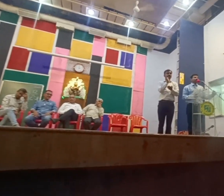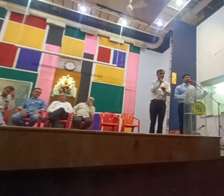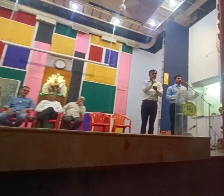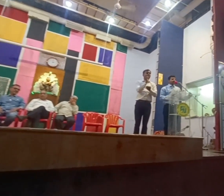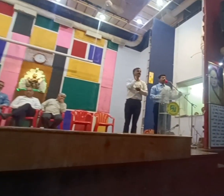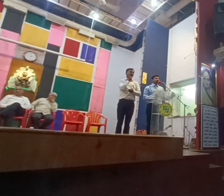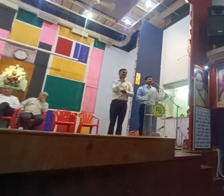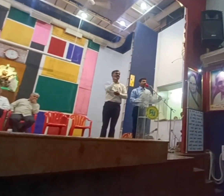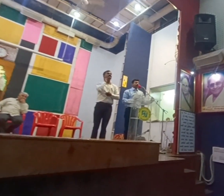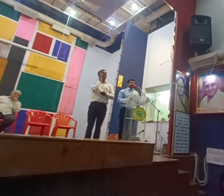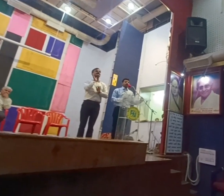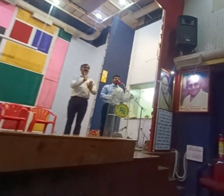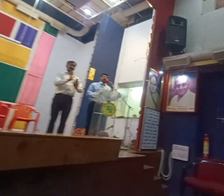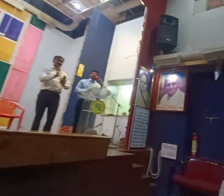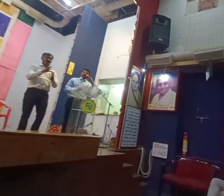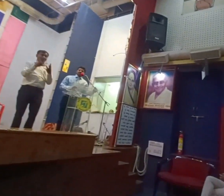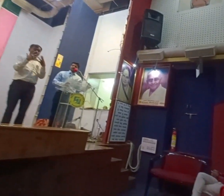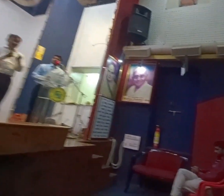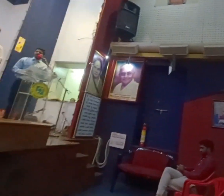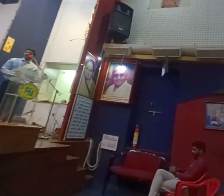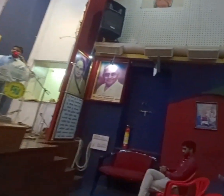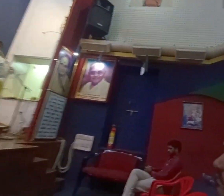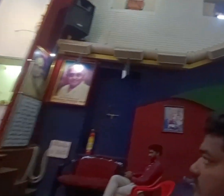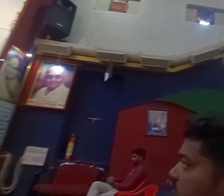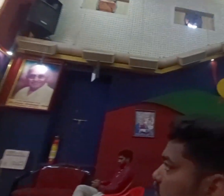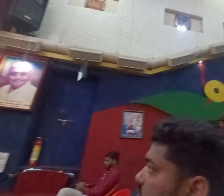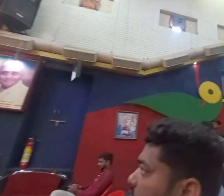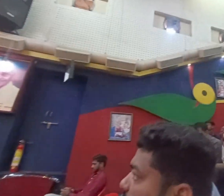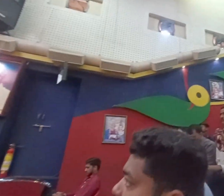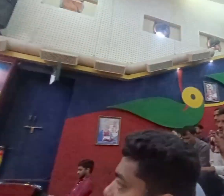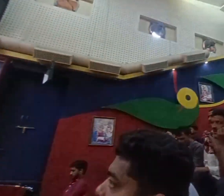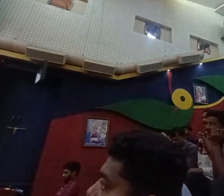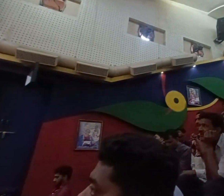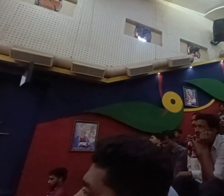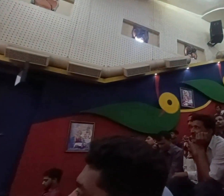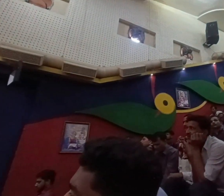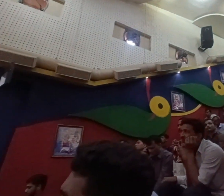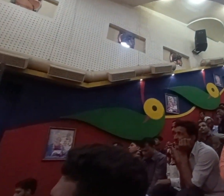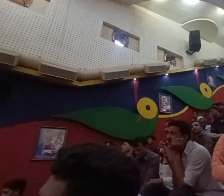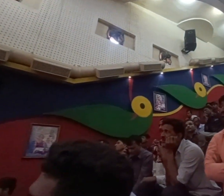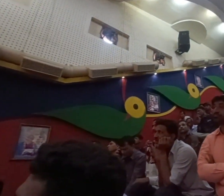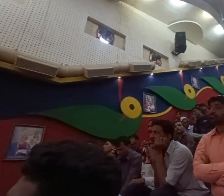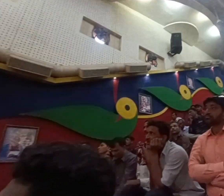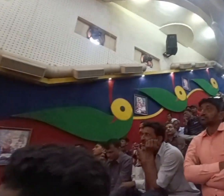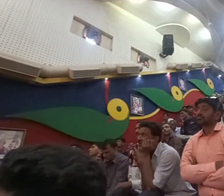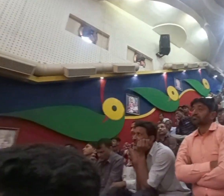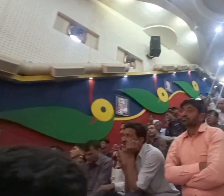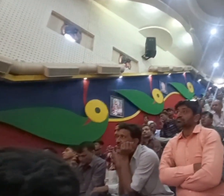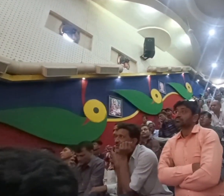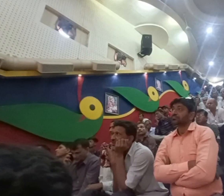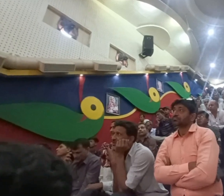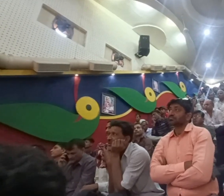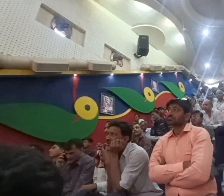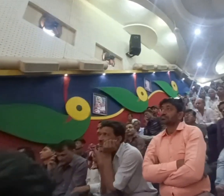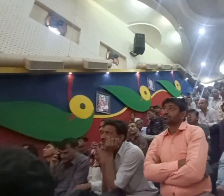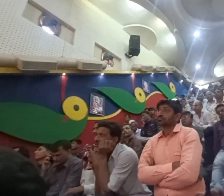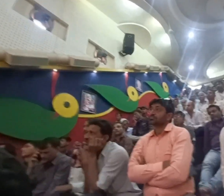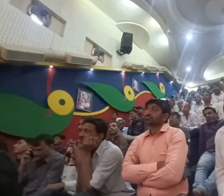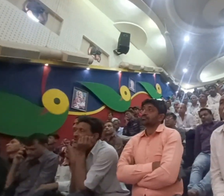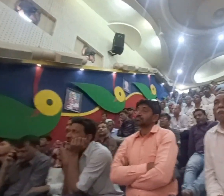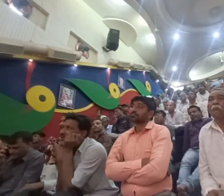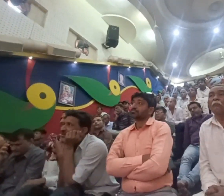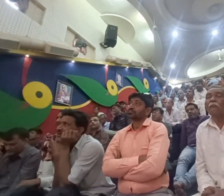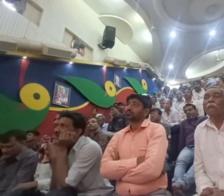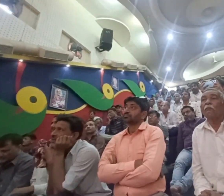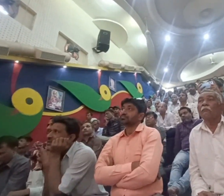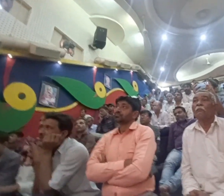દીકરીઓને તમારે ભાવનગર કે ભાવનગરની આજુબાજુ નોકરીમાં રખાવવાના હોય એ લોકો આ મિટિંગ પૂરી